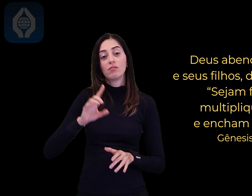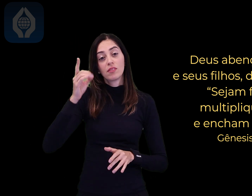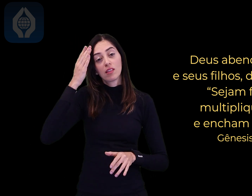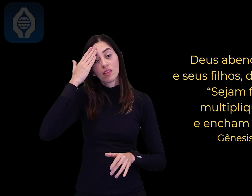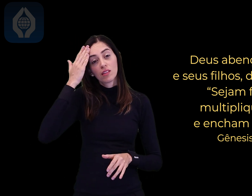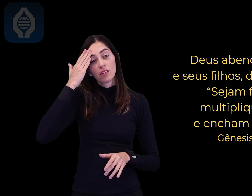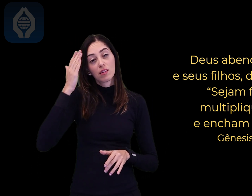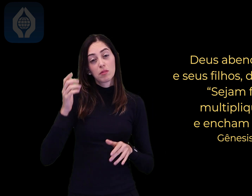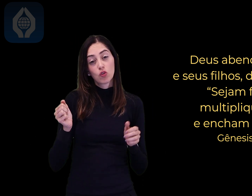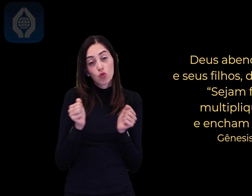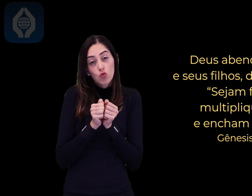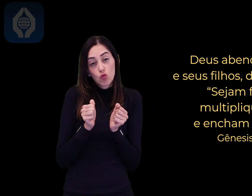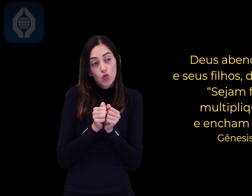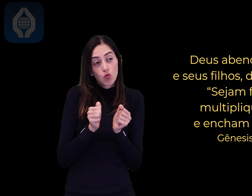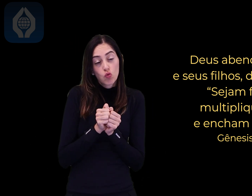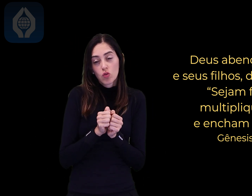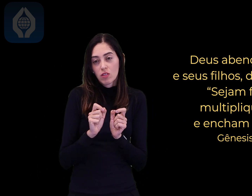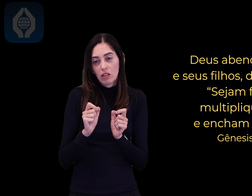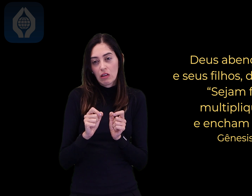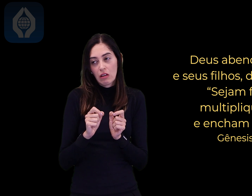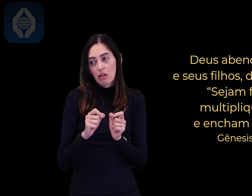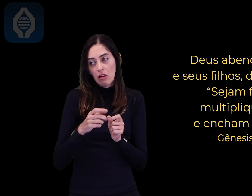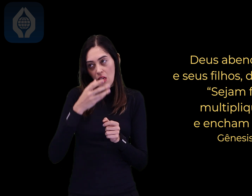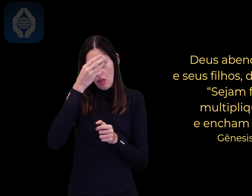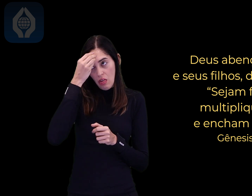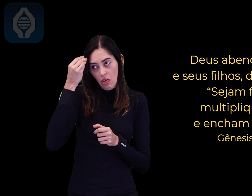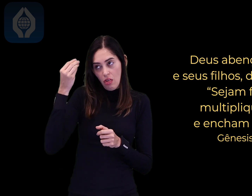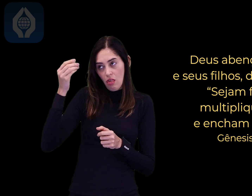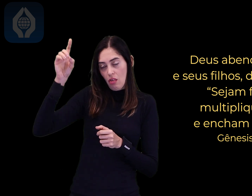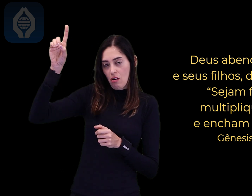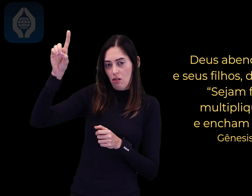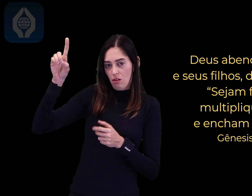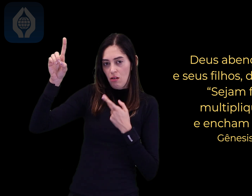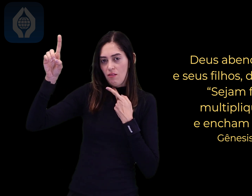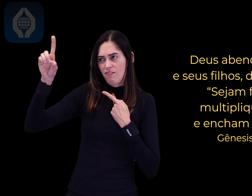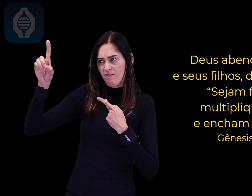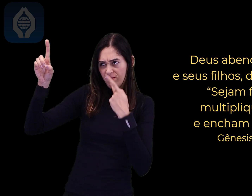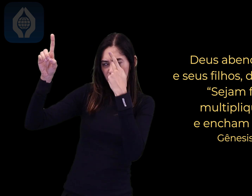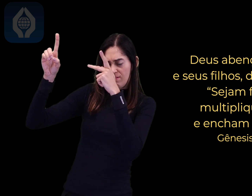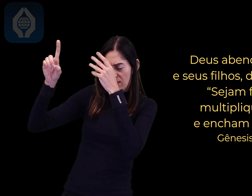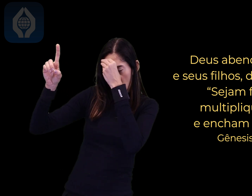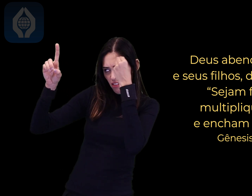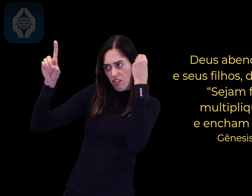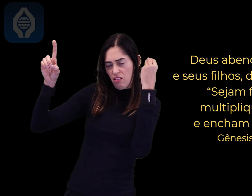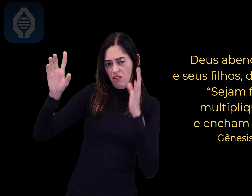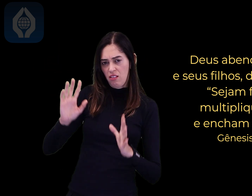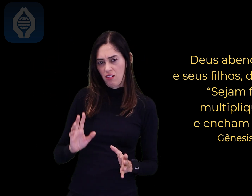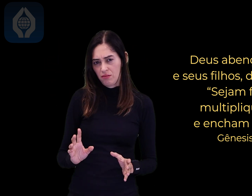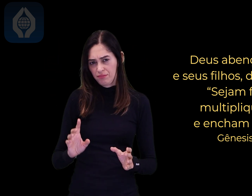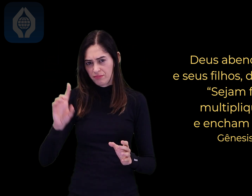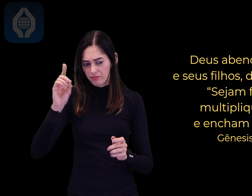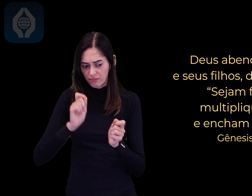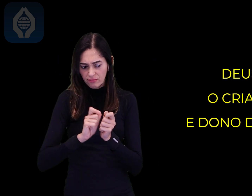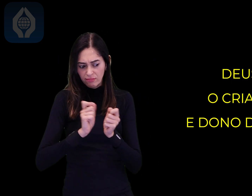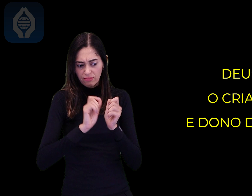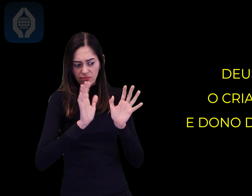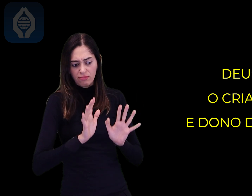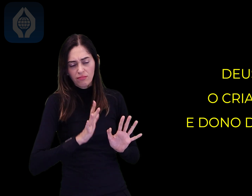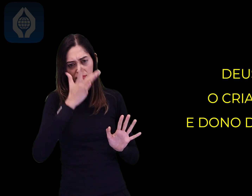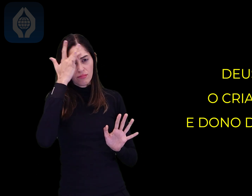se esqueceriam dele e de sua vontade. Ele criou o homem para fazer a sua vontade na terra. Deus